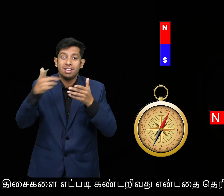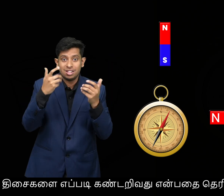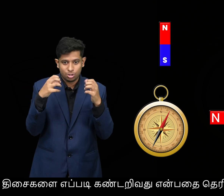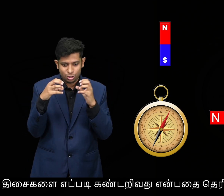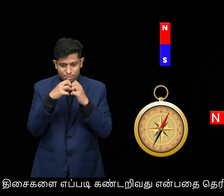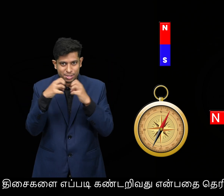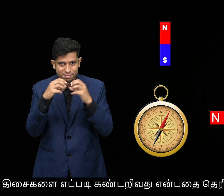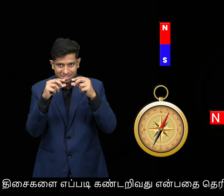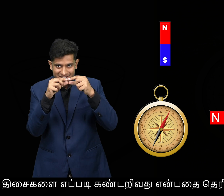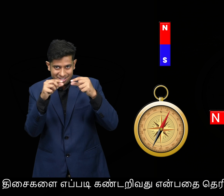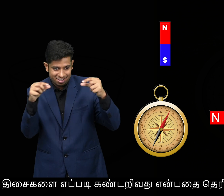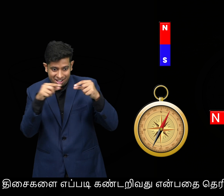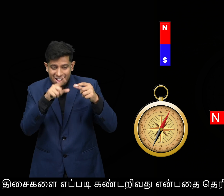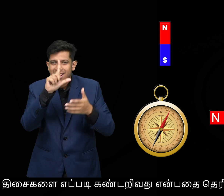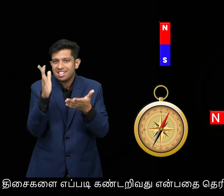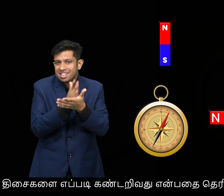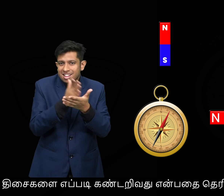என்பதை தெரிந்து கொள்வோம்.